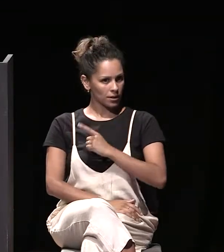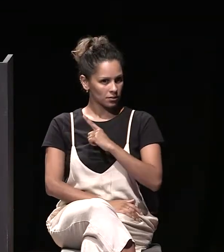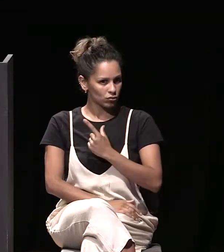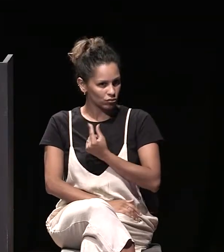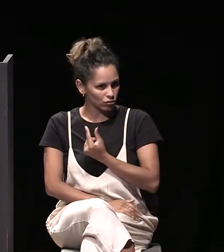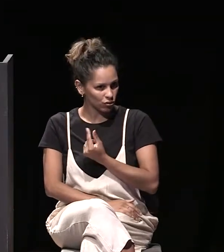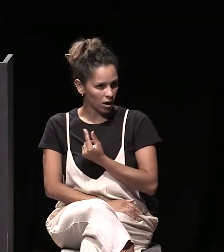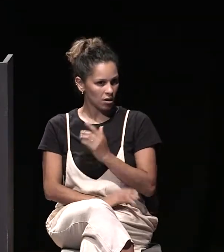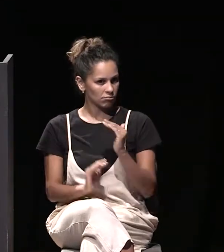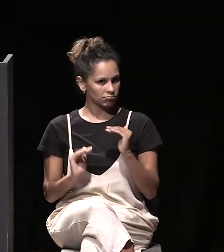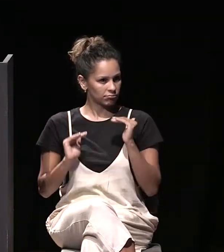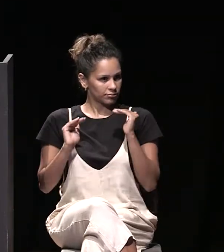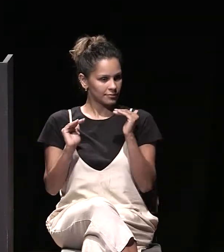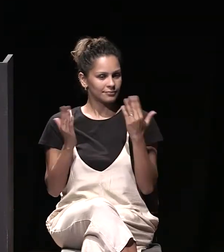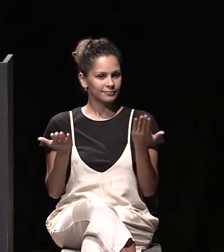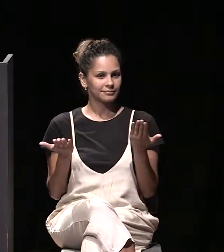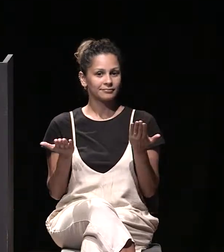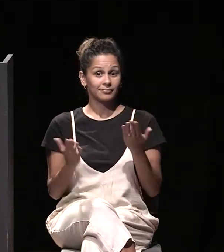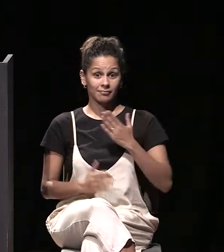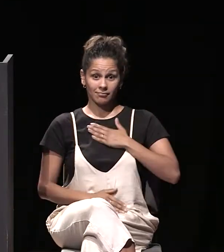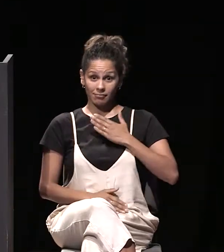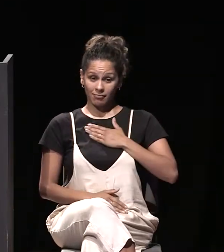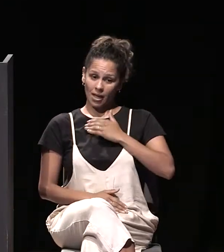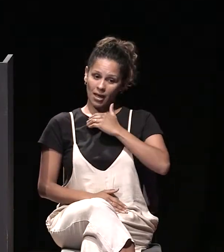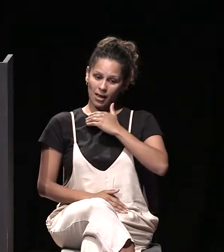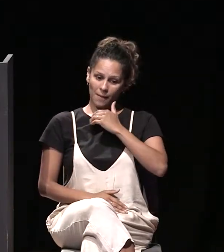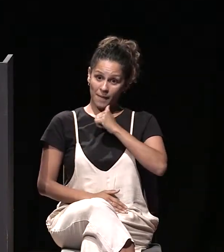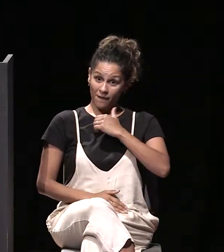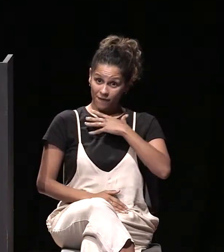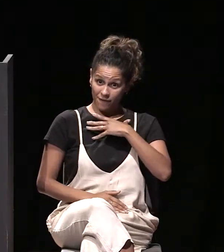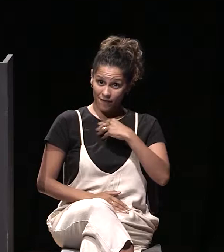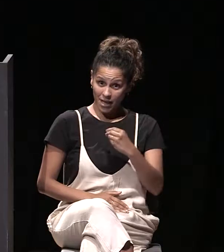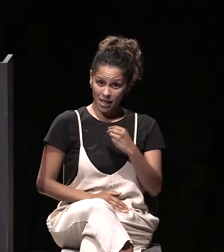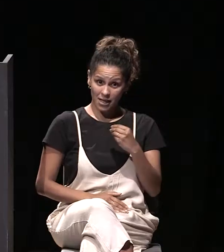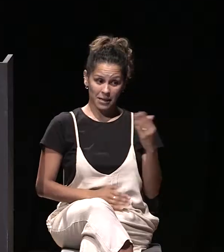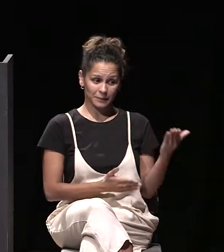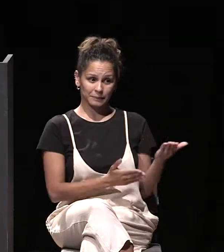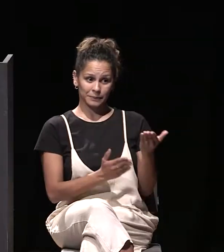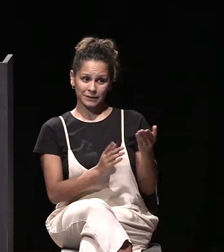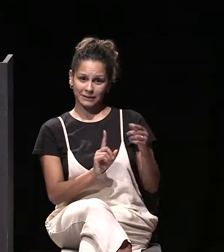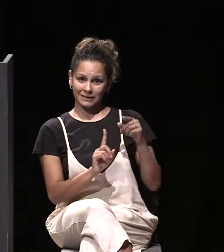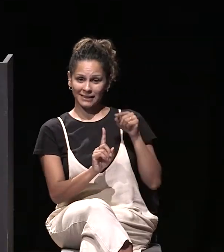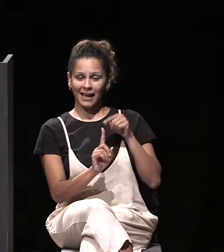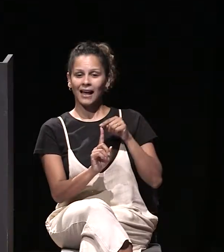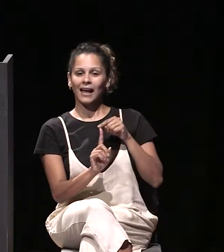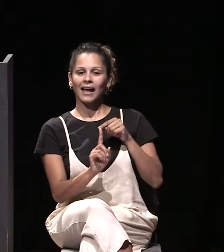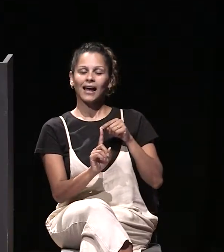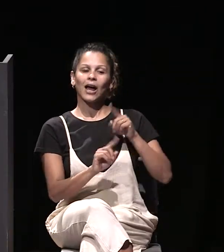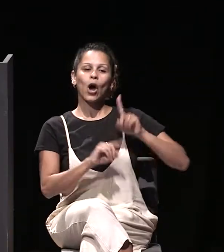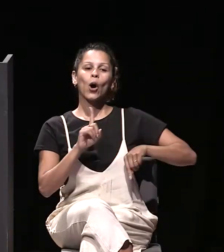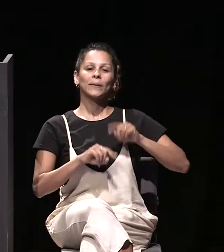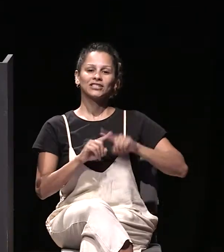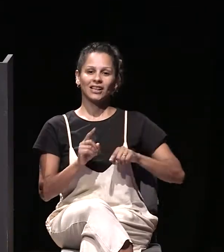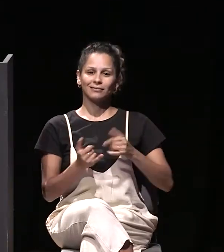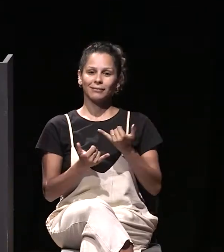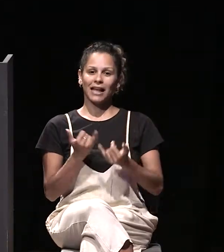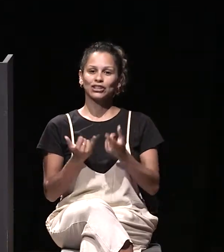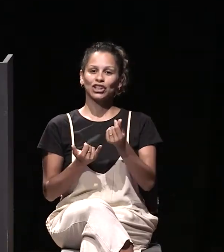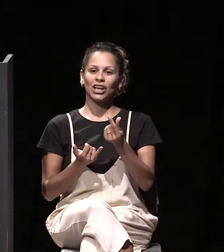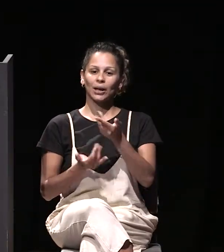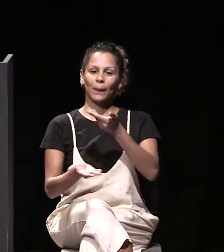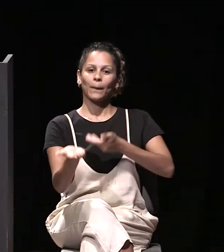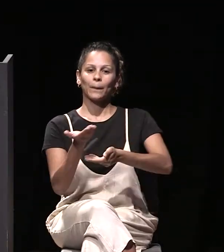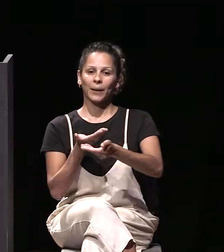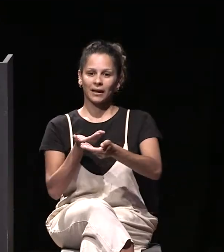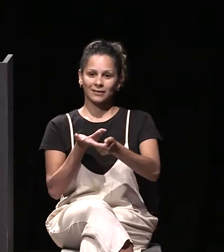dinheiro. Então, essa minha filha é um objeto, é uma moeda de troca. Eu troco minha